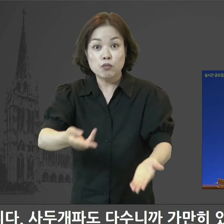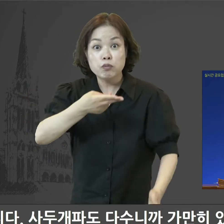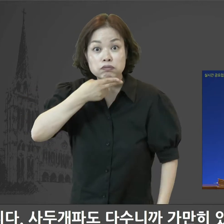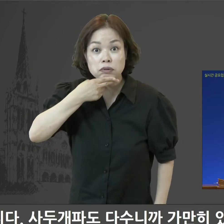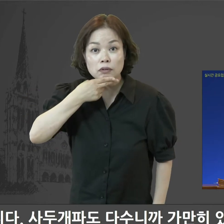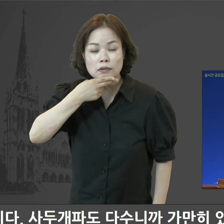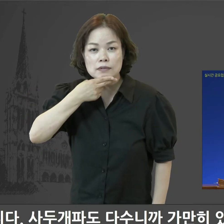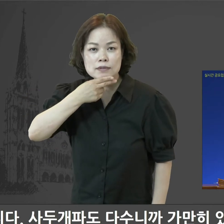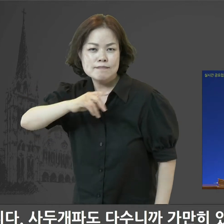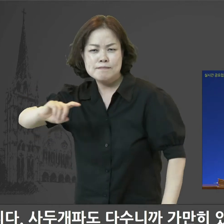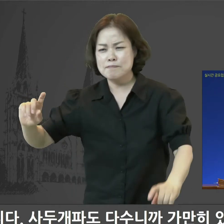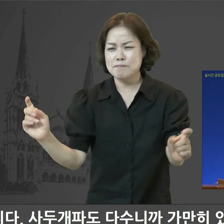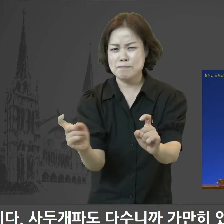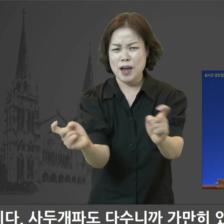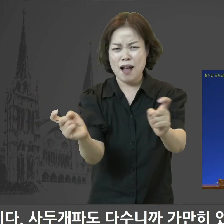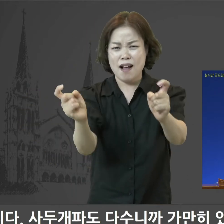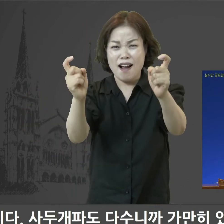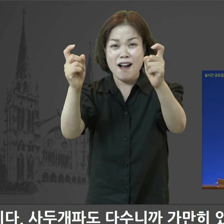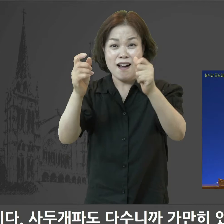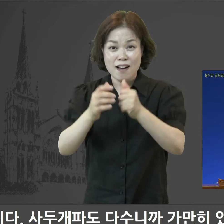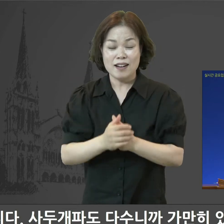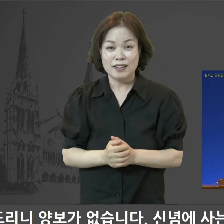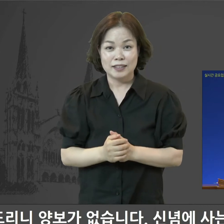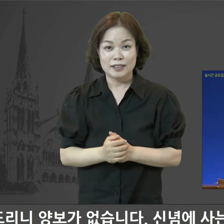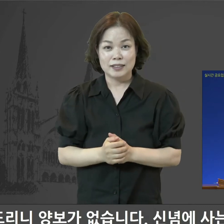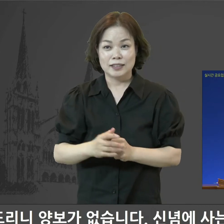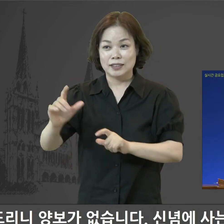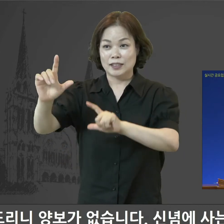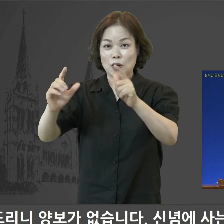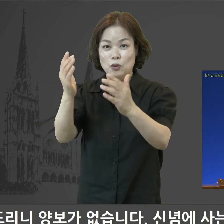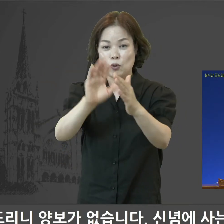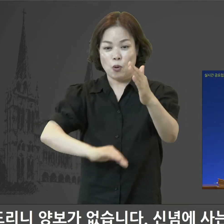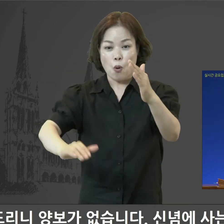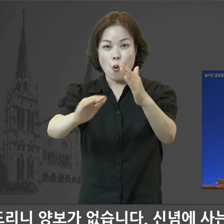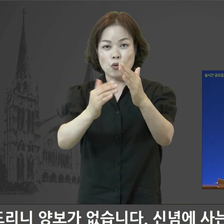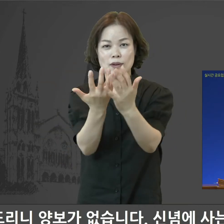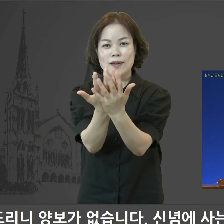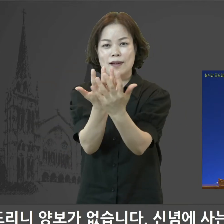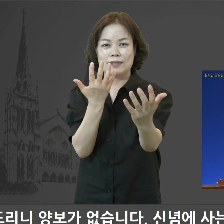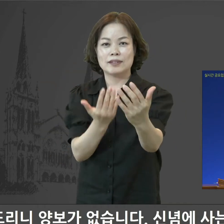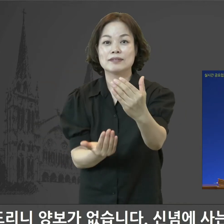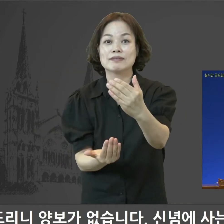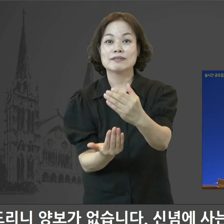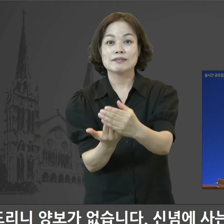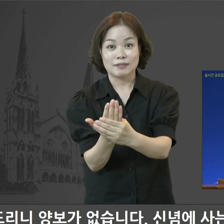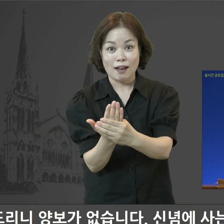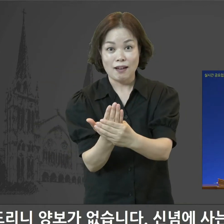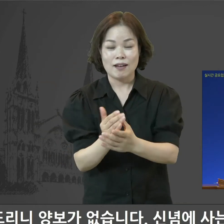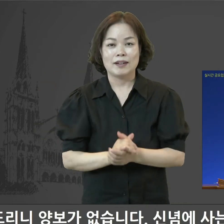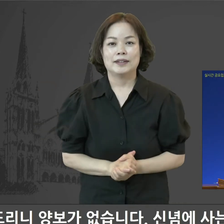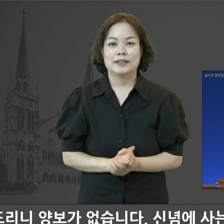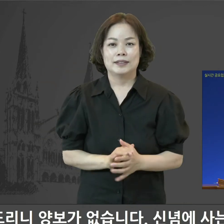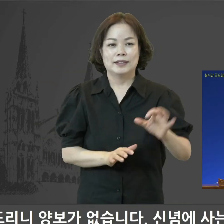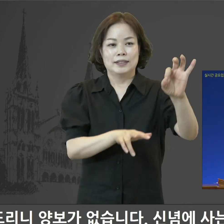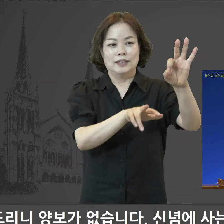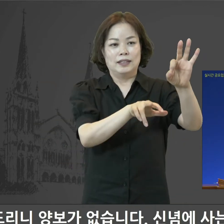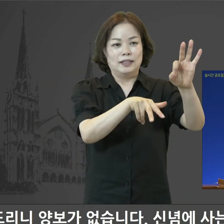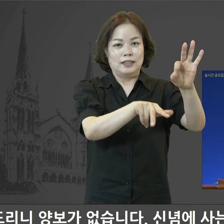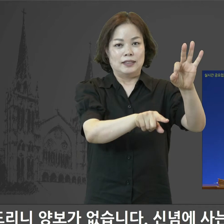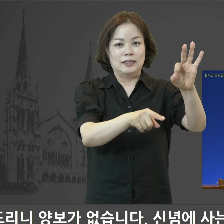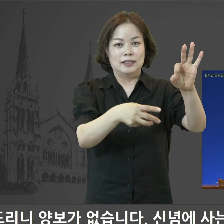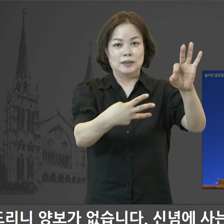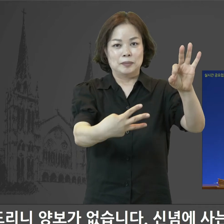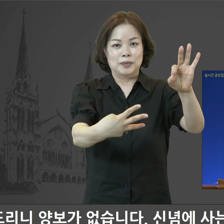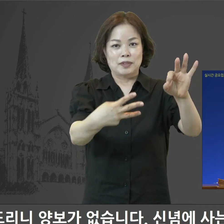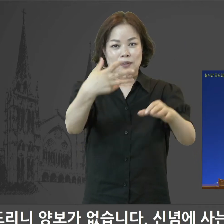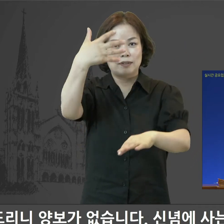죽음 불사하고 싸우는 거죠. 그런 모양새가 이 공회에서 벌어진 거죠. 자, 이제 10절에서